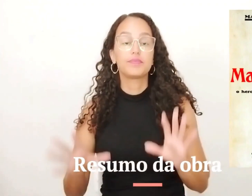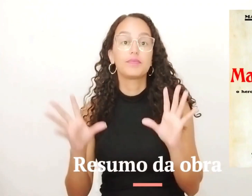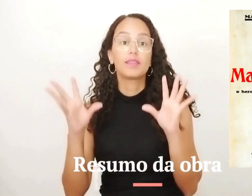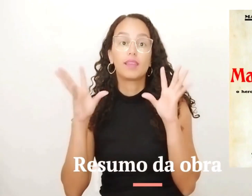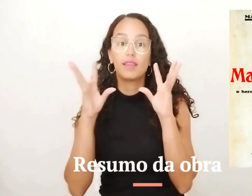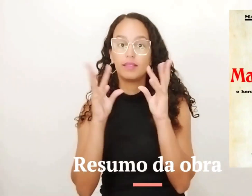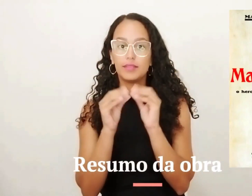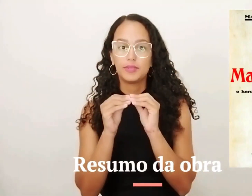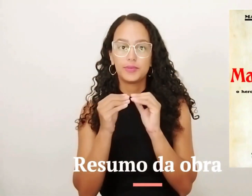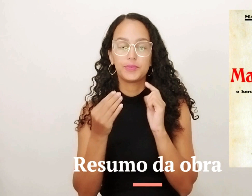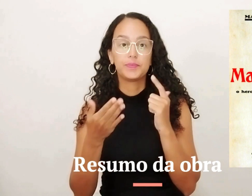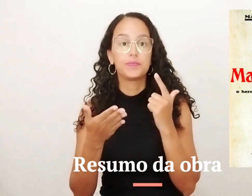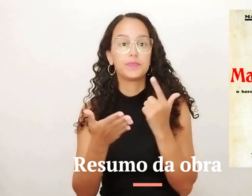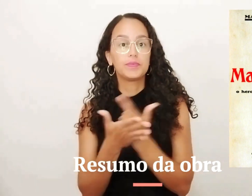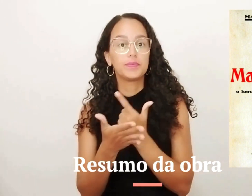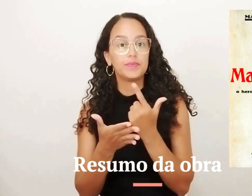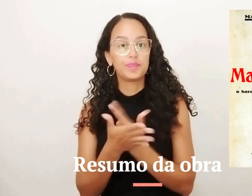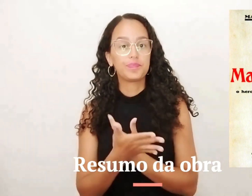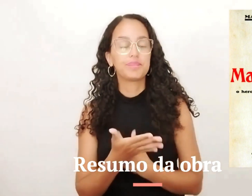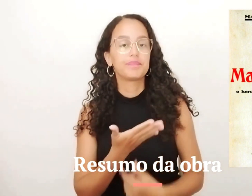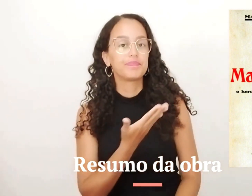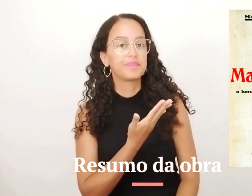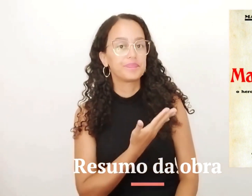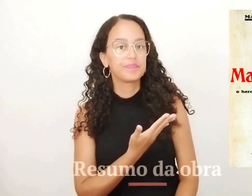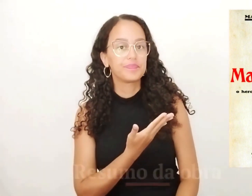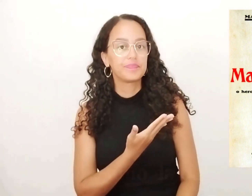Este é o sinal. Macunaíma.